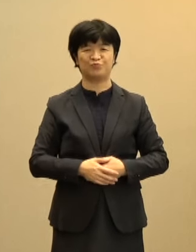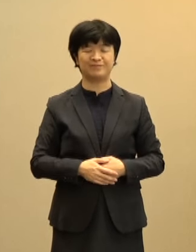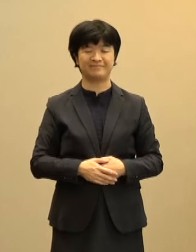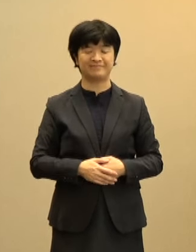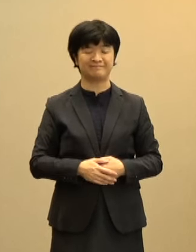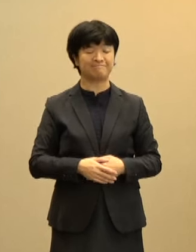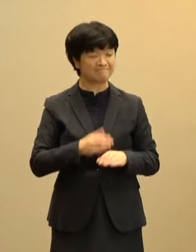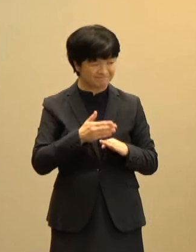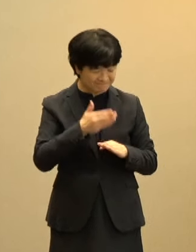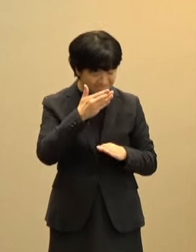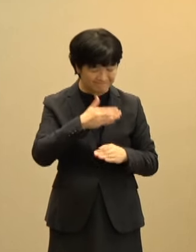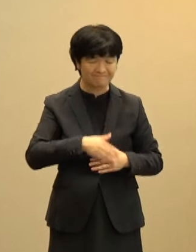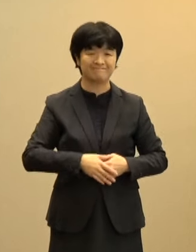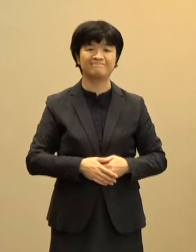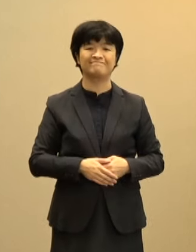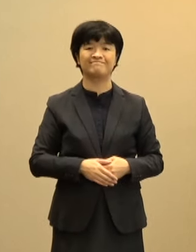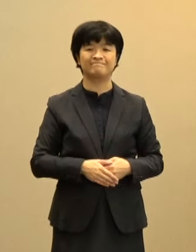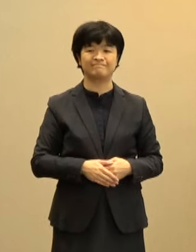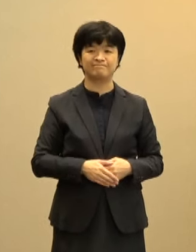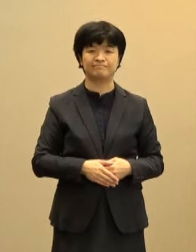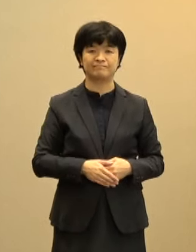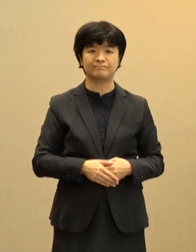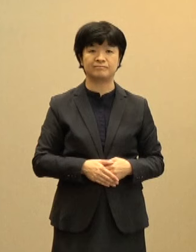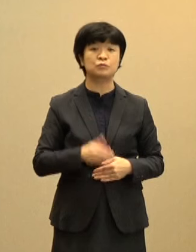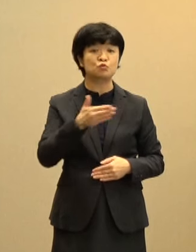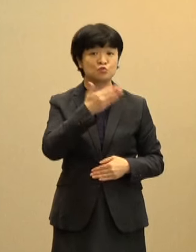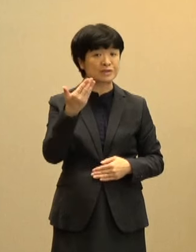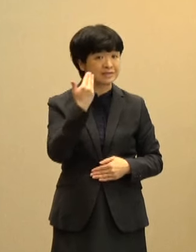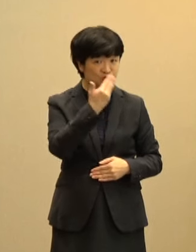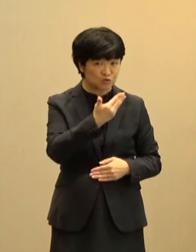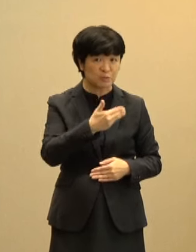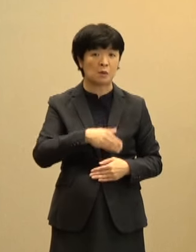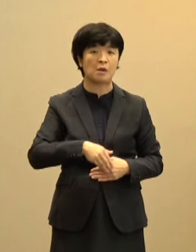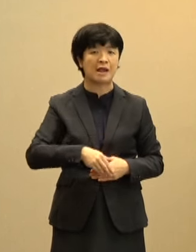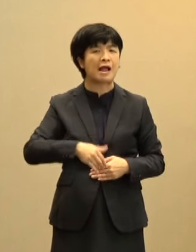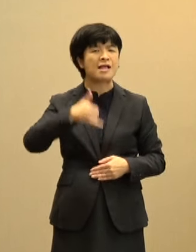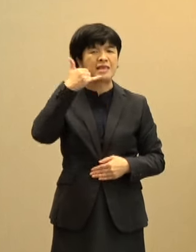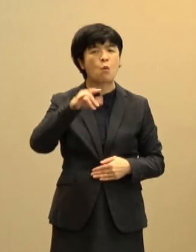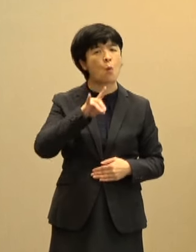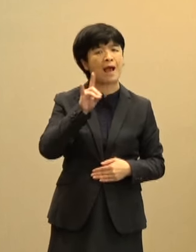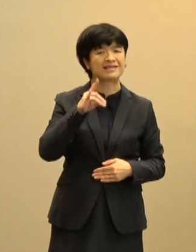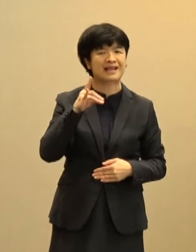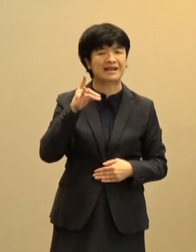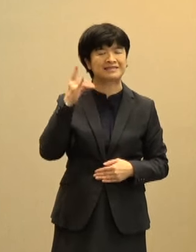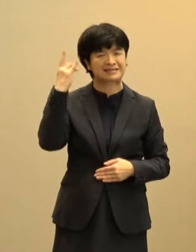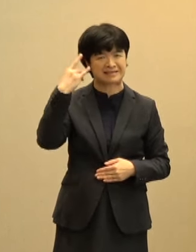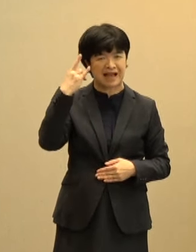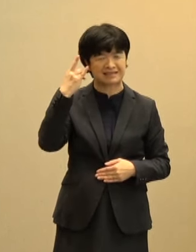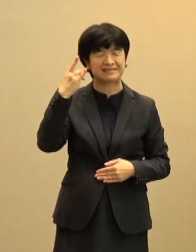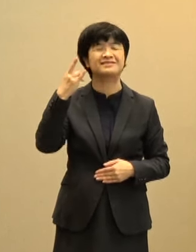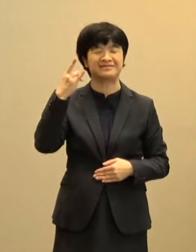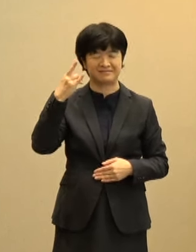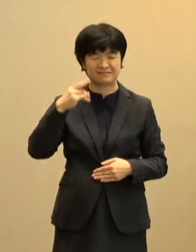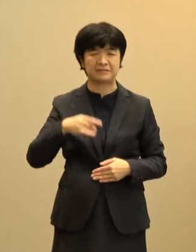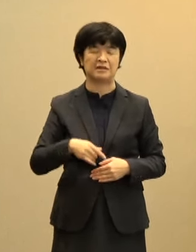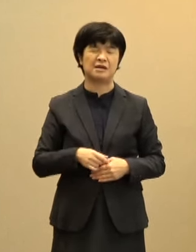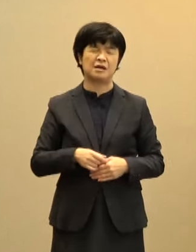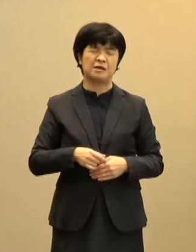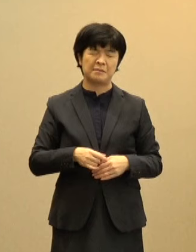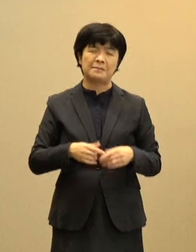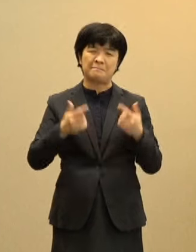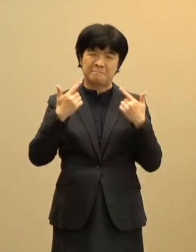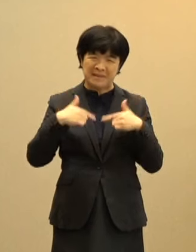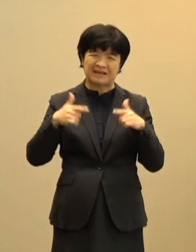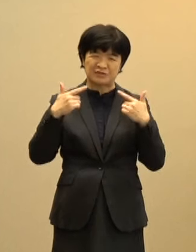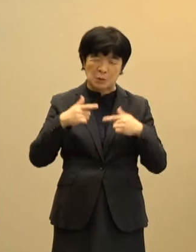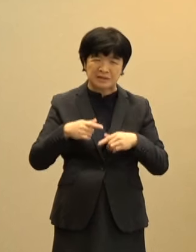います。ありがとうございます。で、話が変わりまして、今度は電話で旅についてもらうんですが、はい、これは年々巧妙化しているところで、